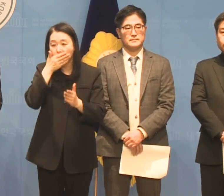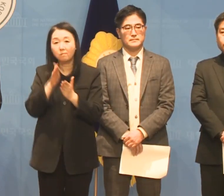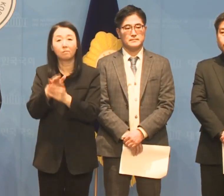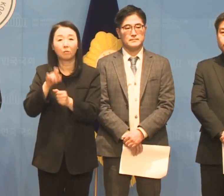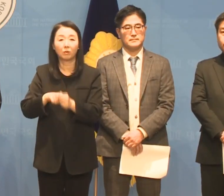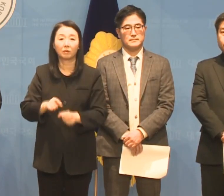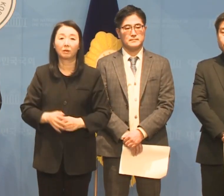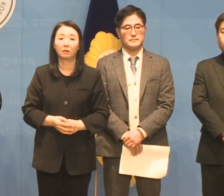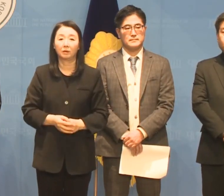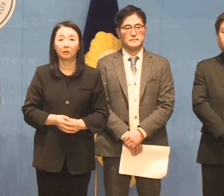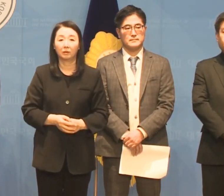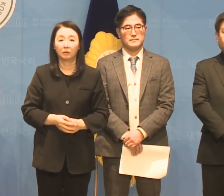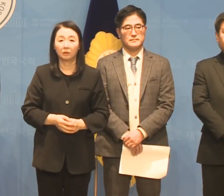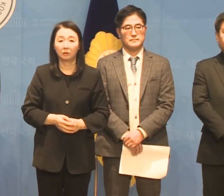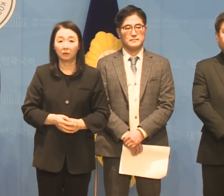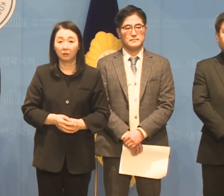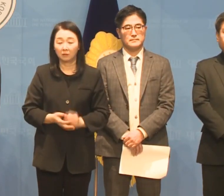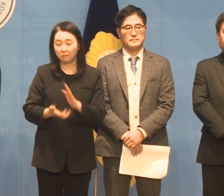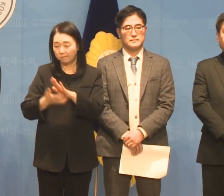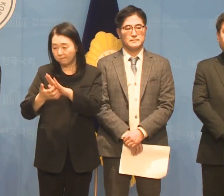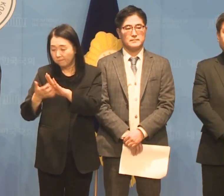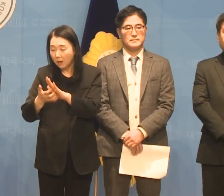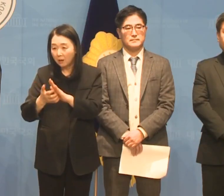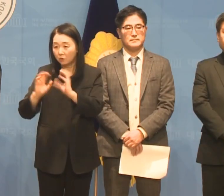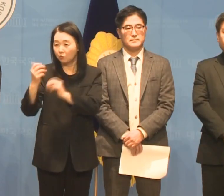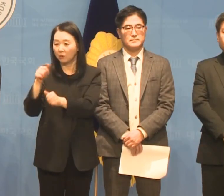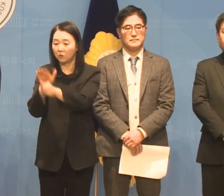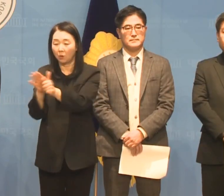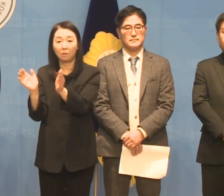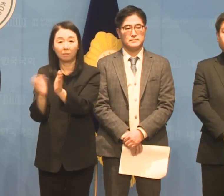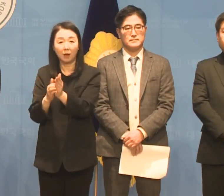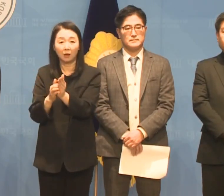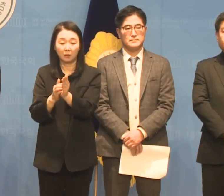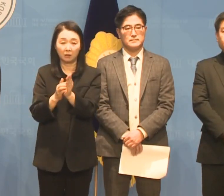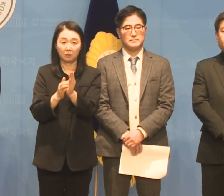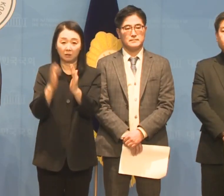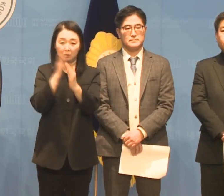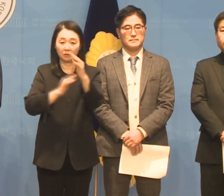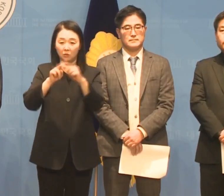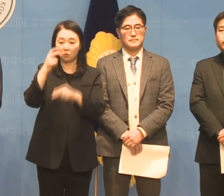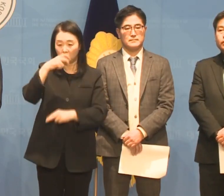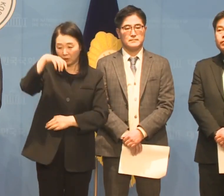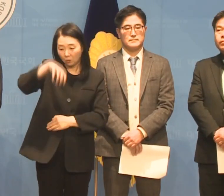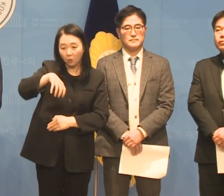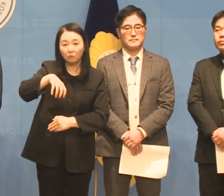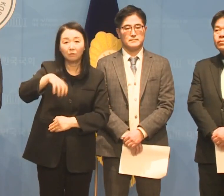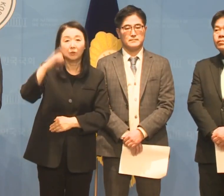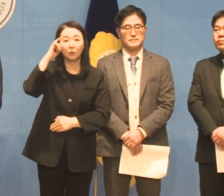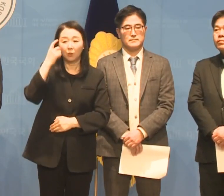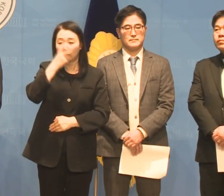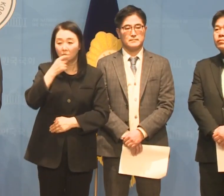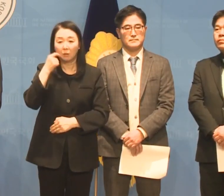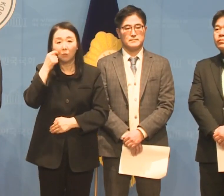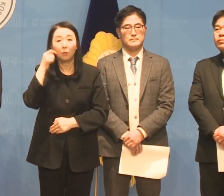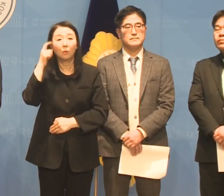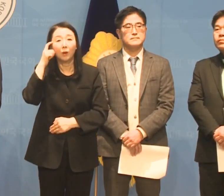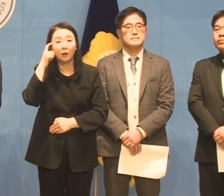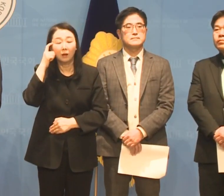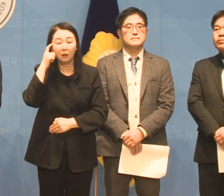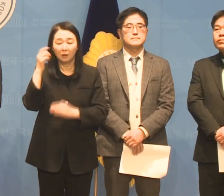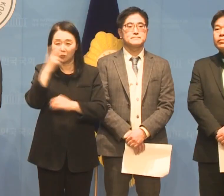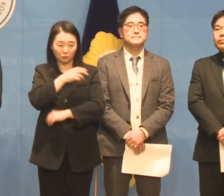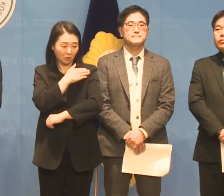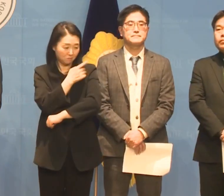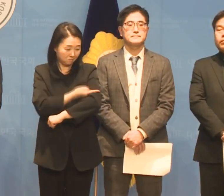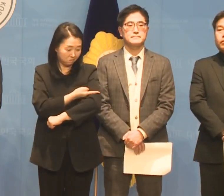그 의도를 국민의힘이 적극 협조했고 공수처는 왜 수사도 못하면서 수사 역량이